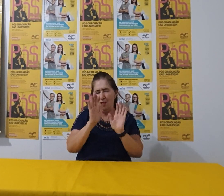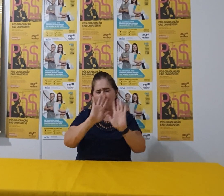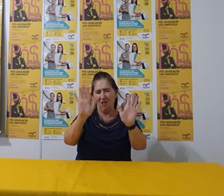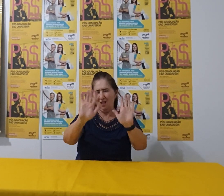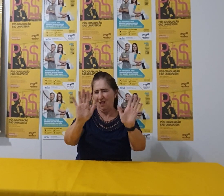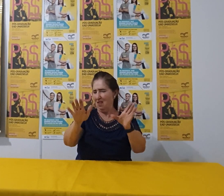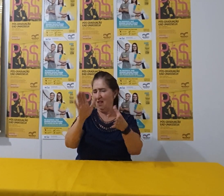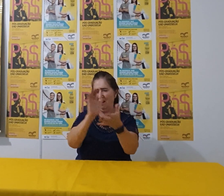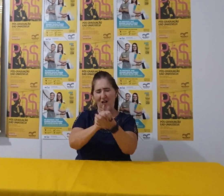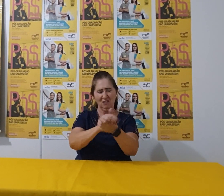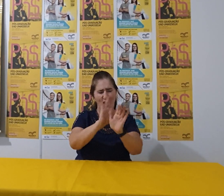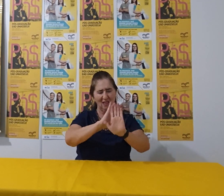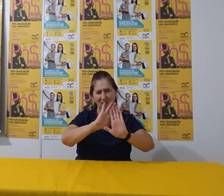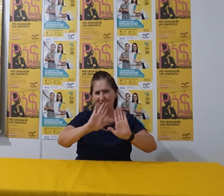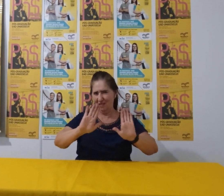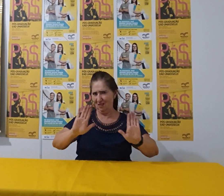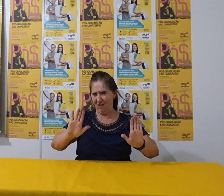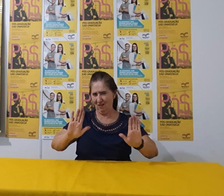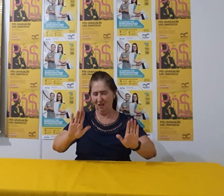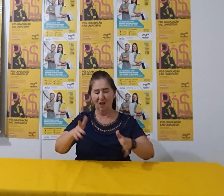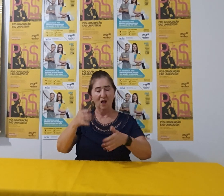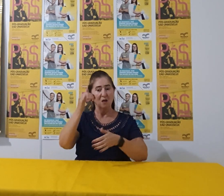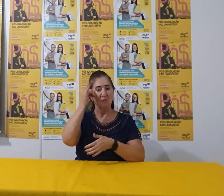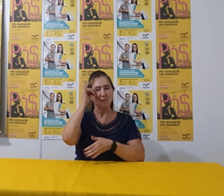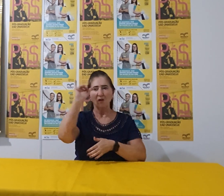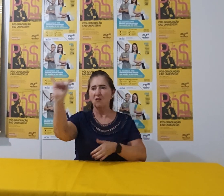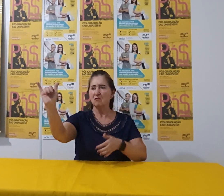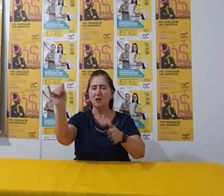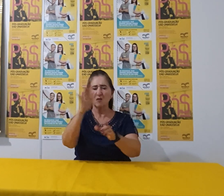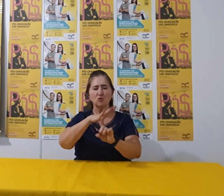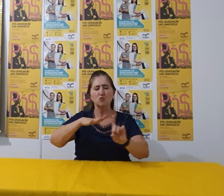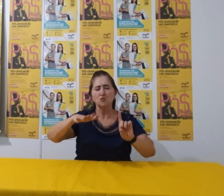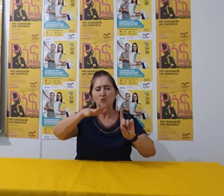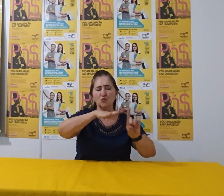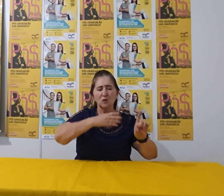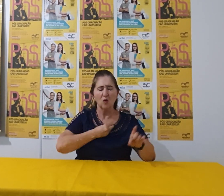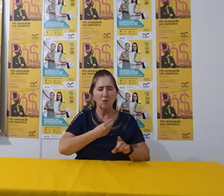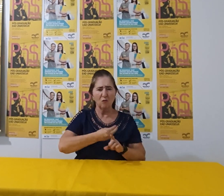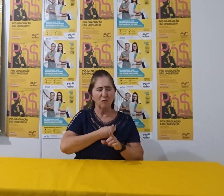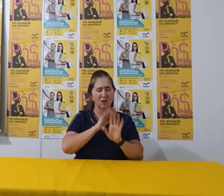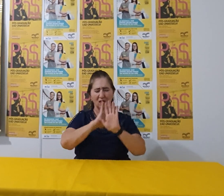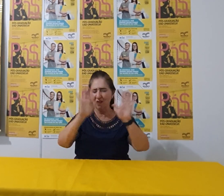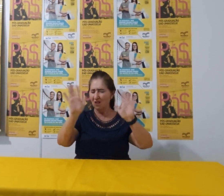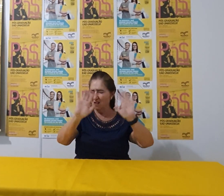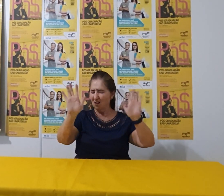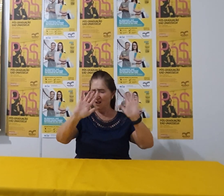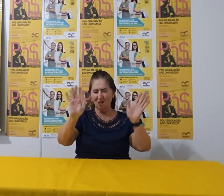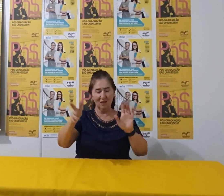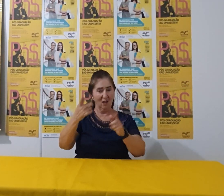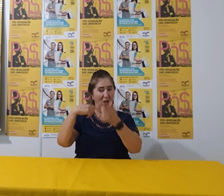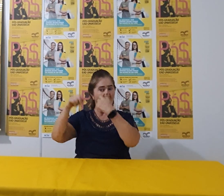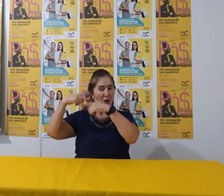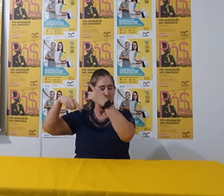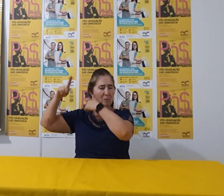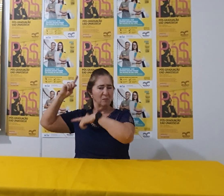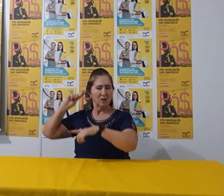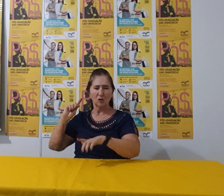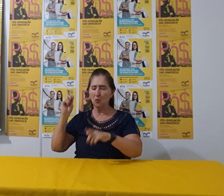casar-se. Eram privados da vida social e o senso comum que vigorava à época não os